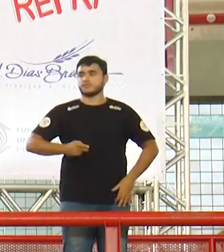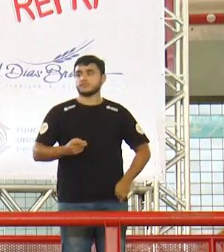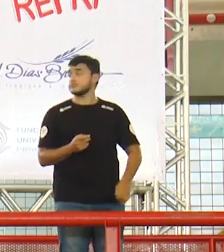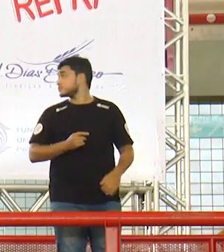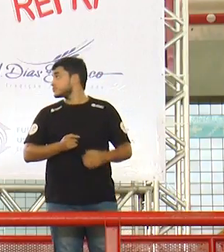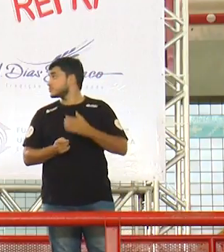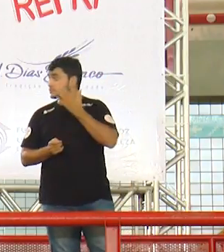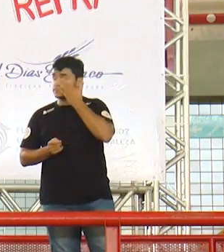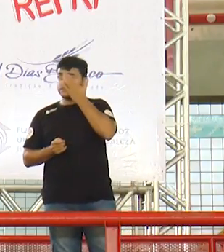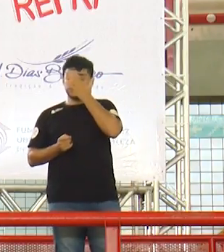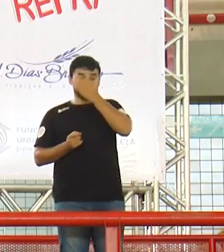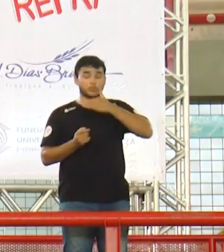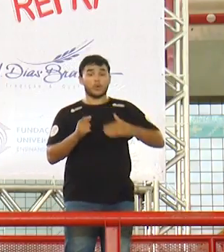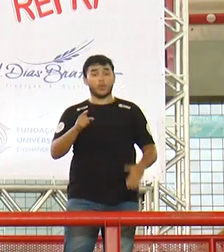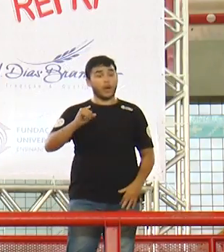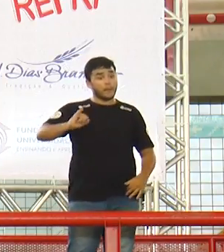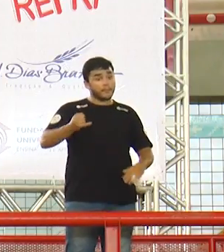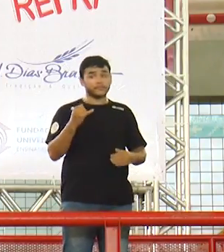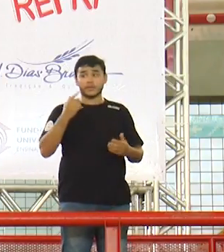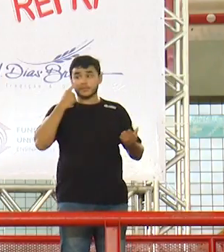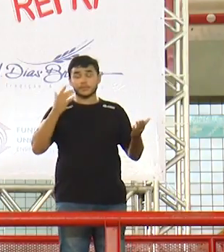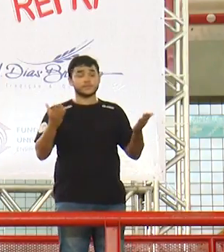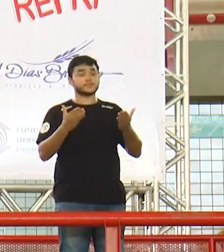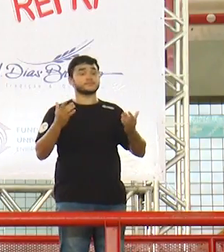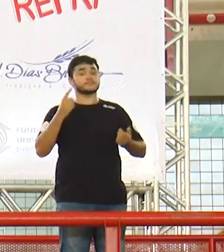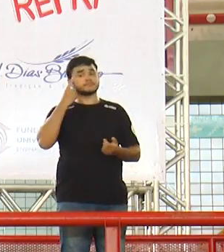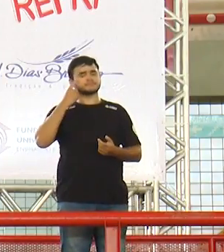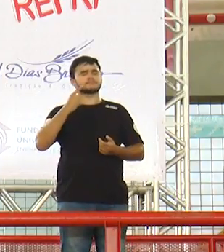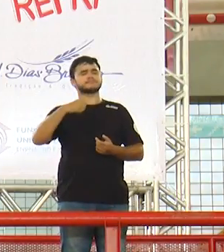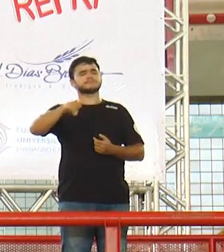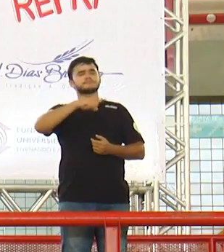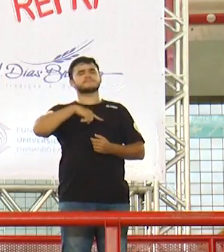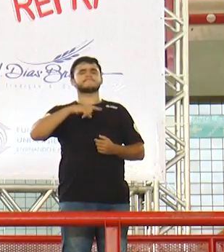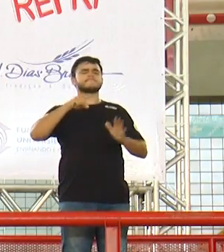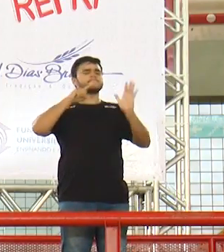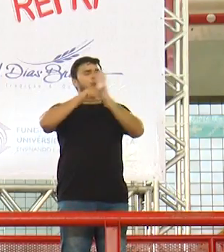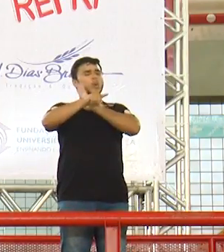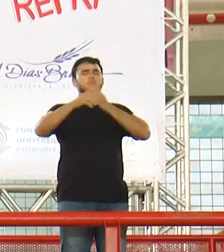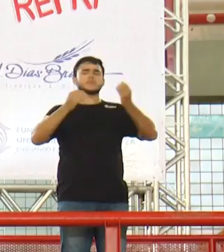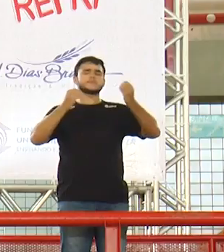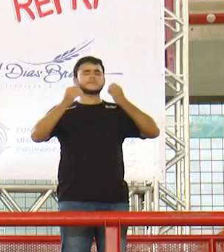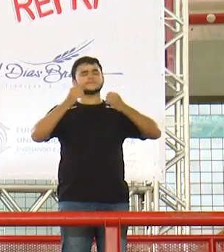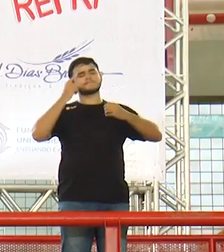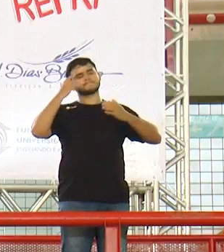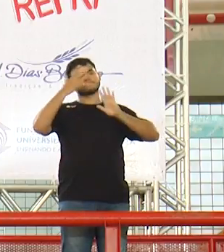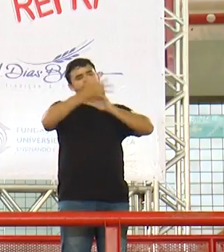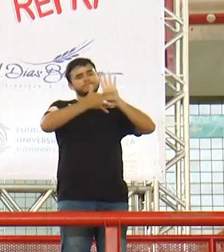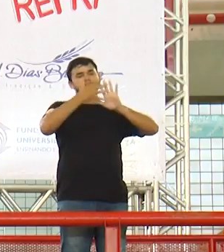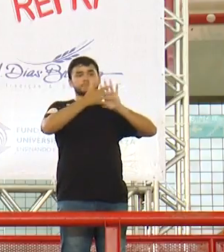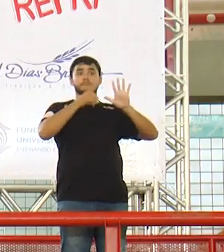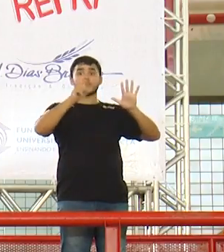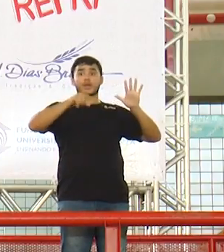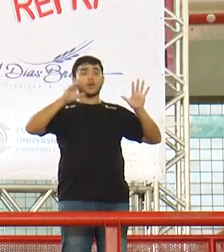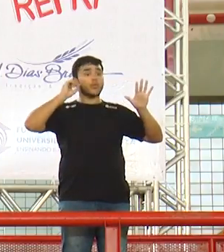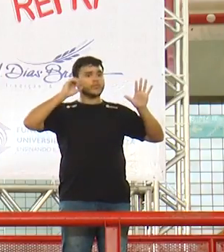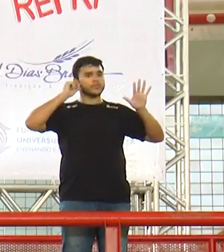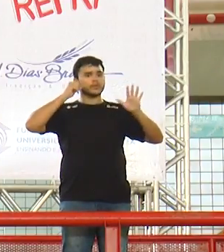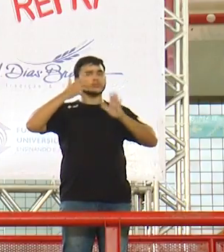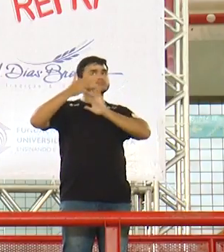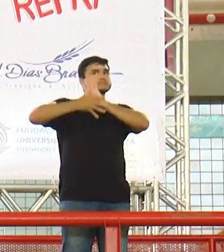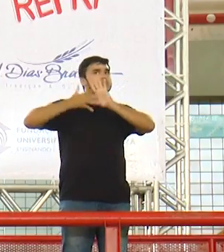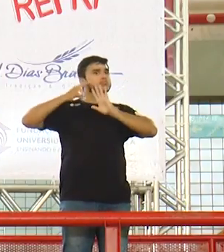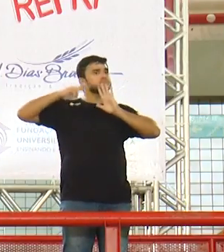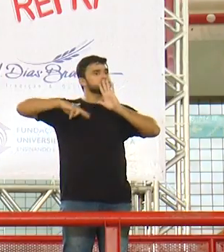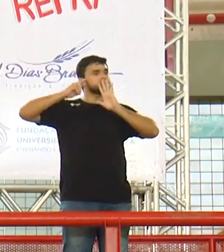esse momento para poder trazer para você uma questão mais textual, que é como a sonoridade é explorada no